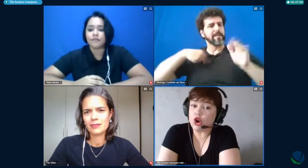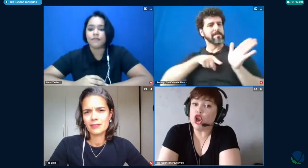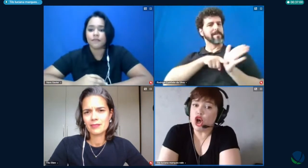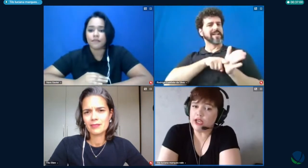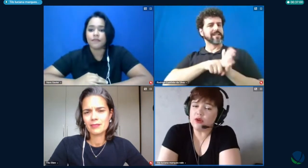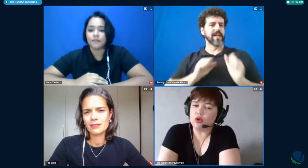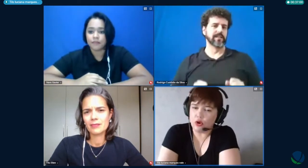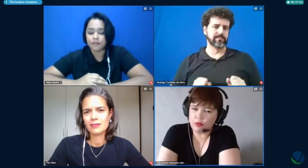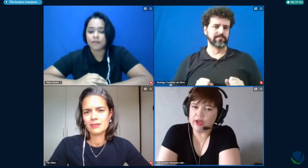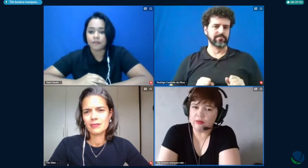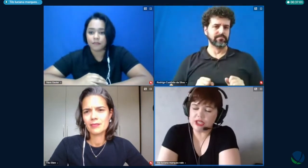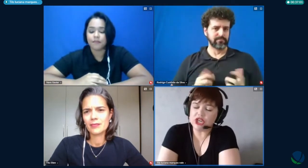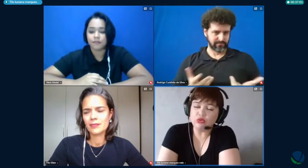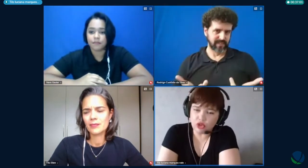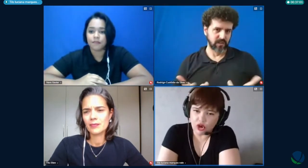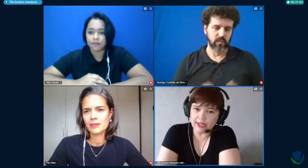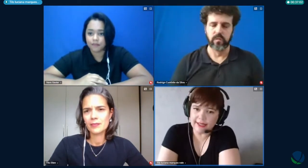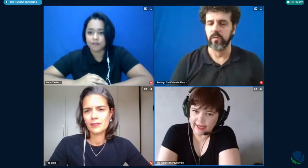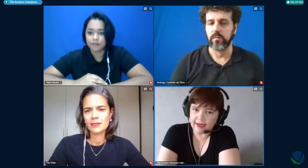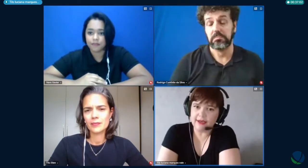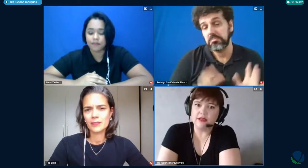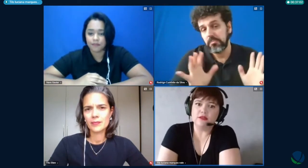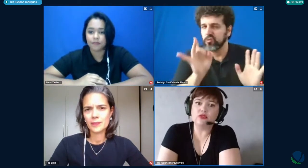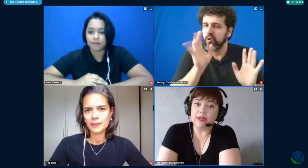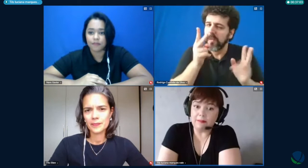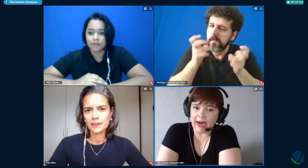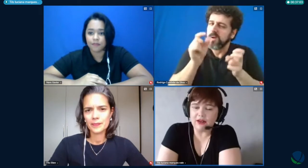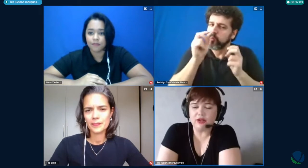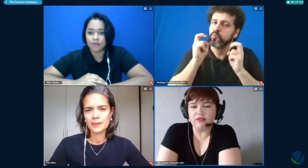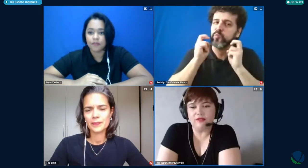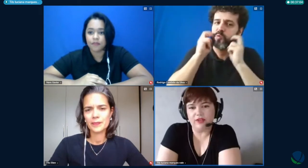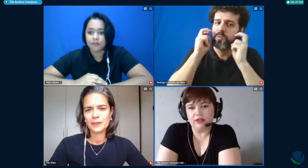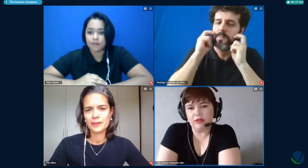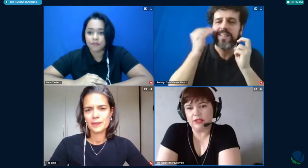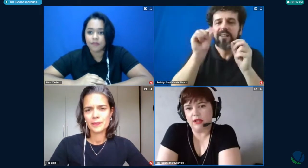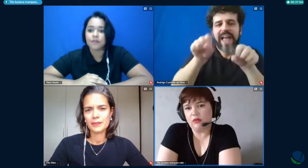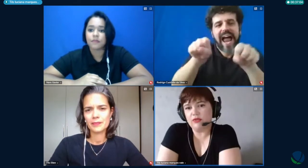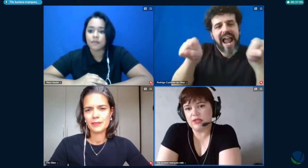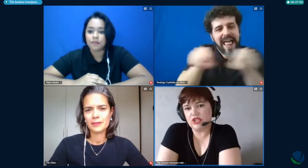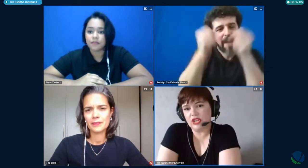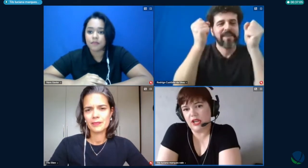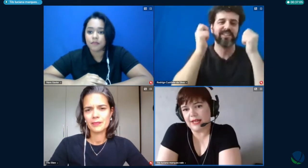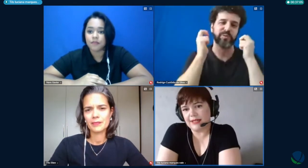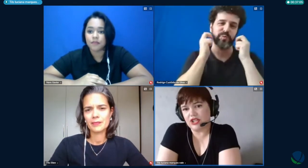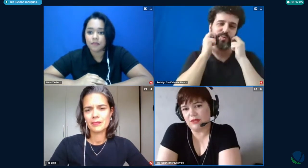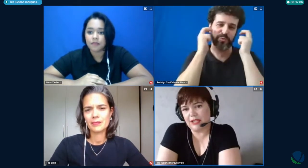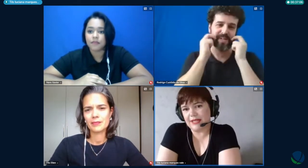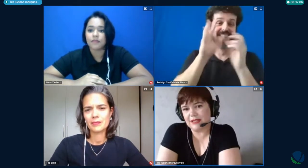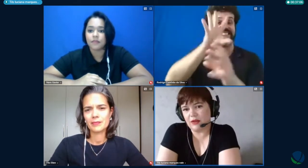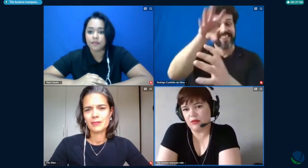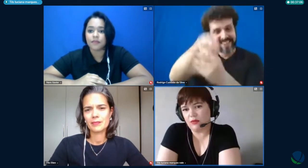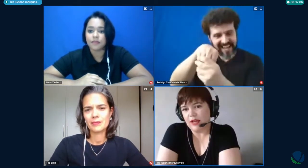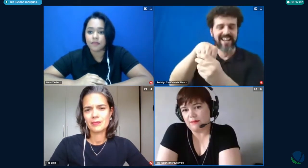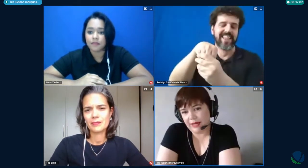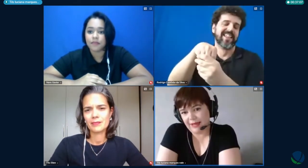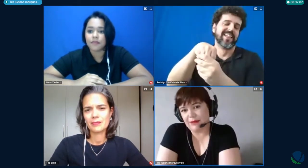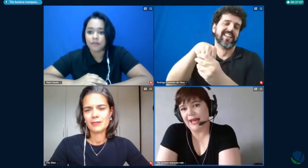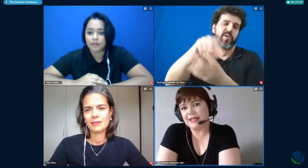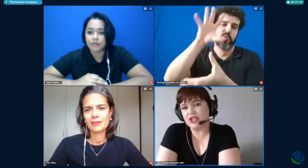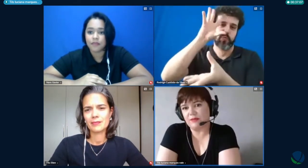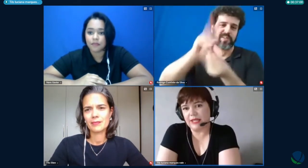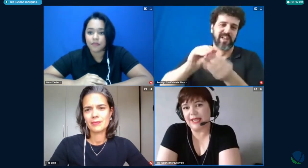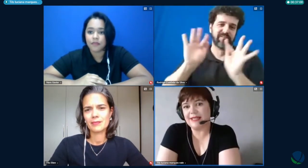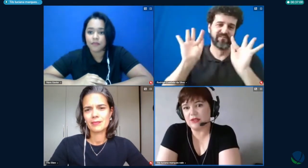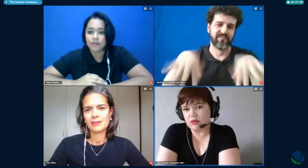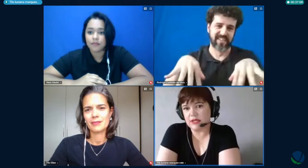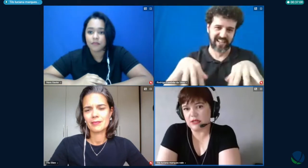né? Se coloque como realmente autora do trabalho que foi feito. Então, eu senti essa timidez. Então, para quebrar